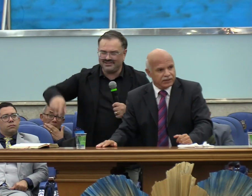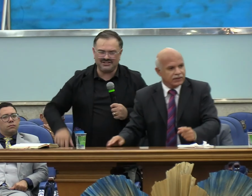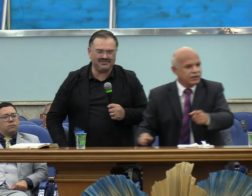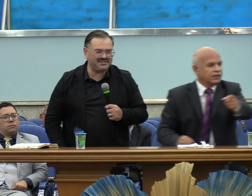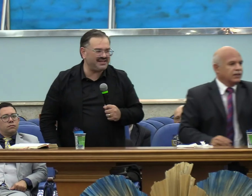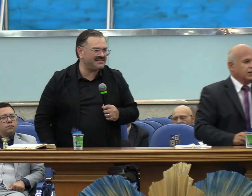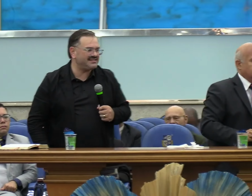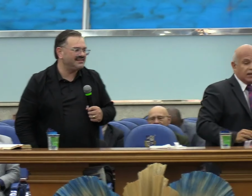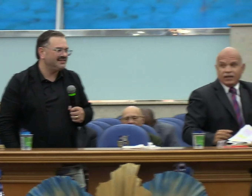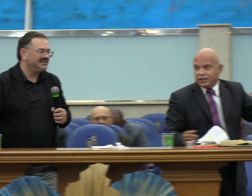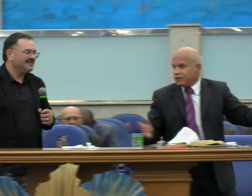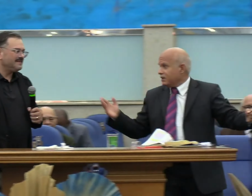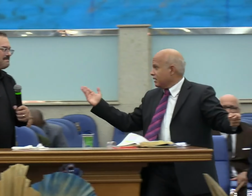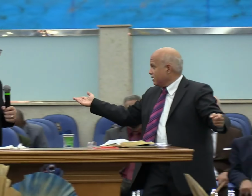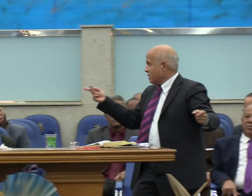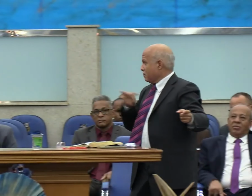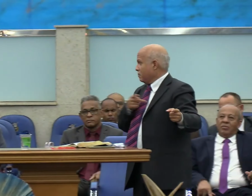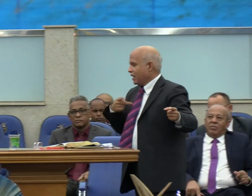conhece a vida de vocês.